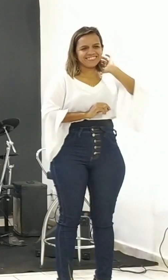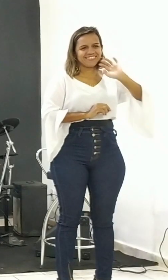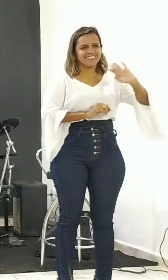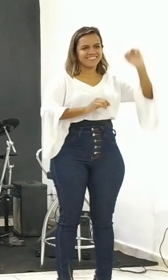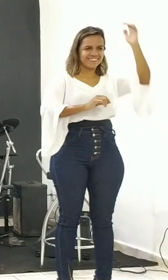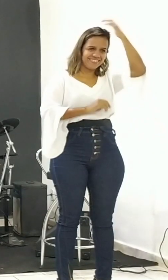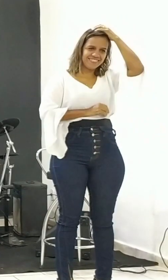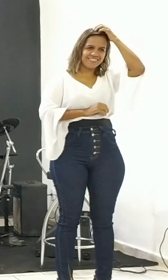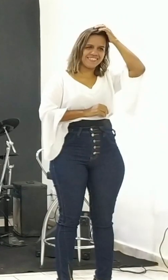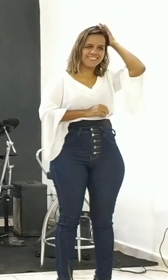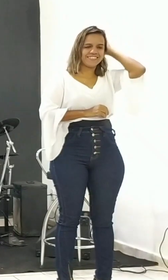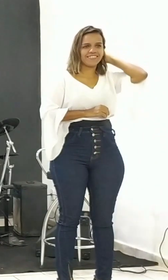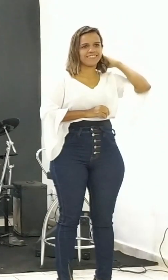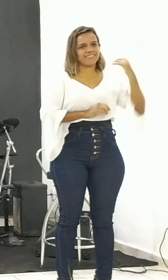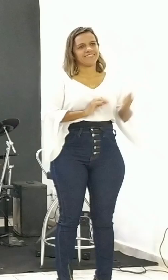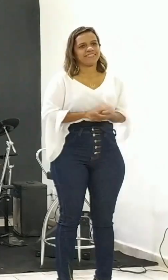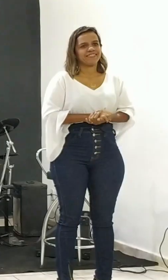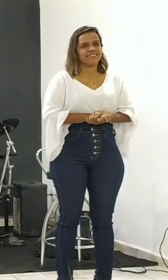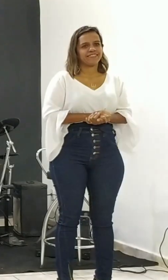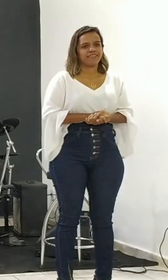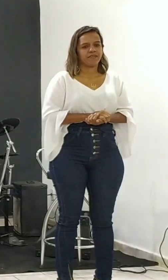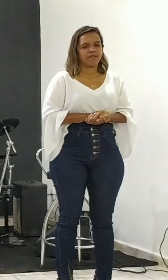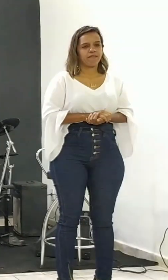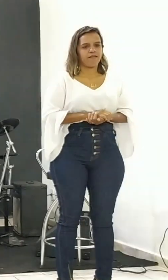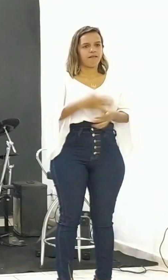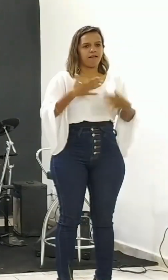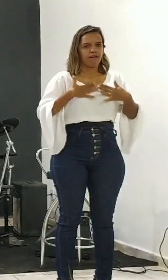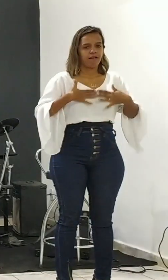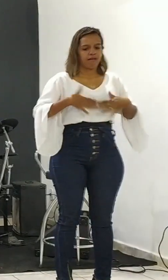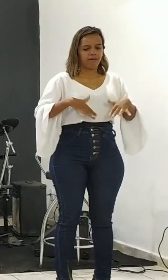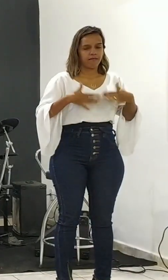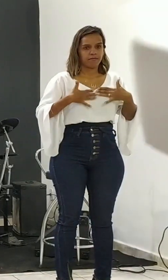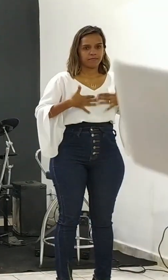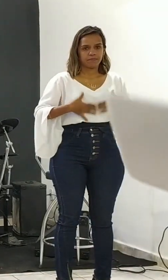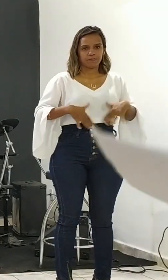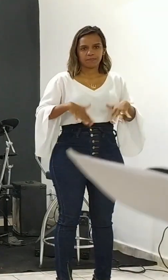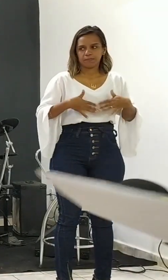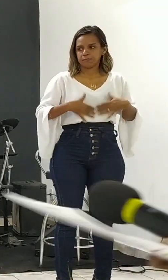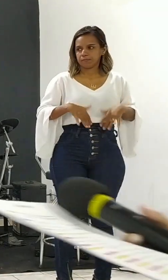Muito obrigada, minha filha. Vem devagar.